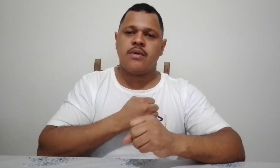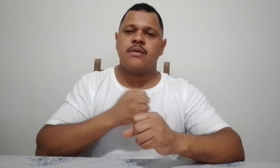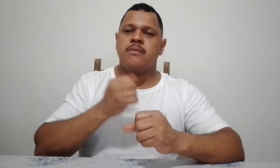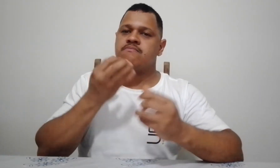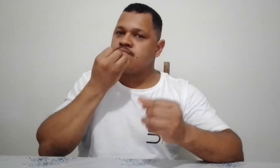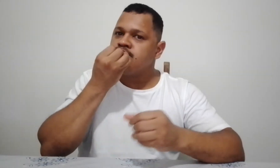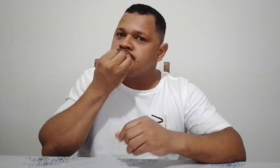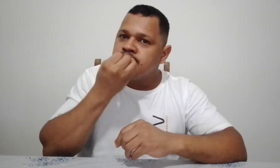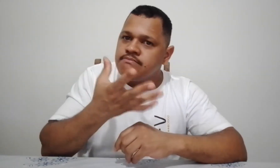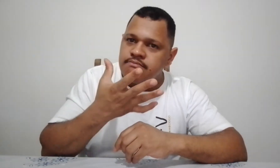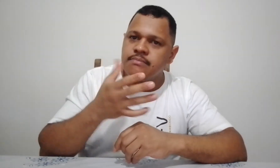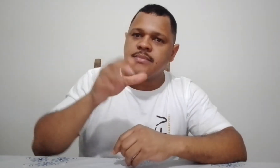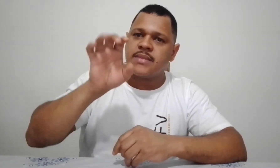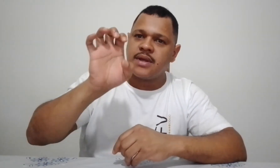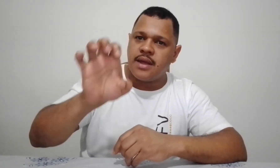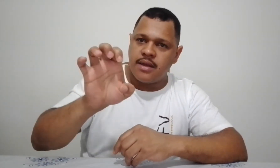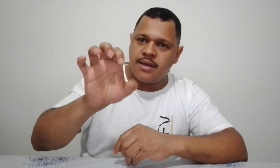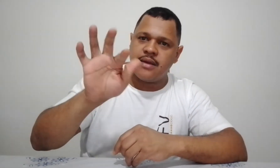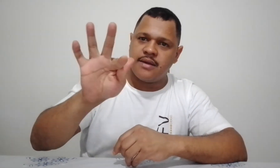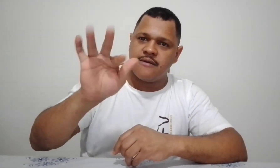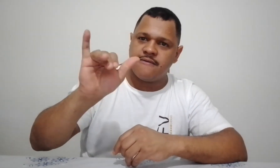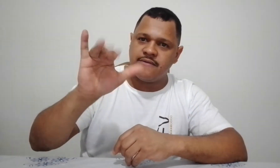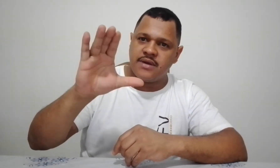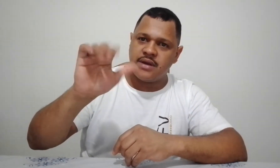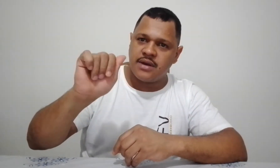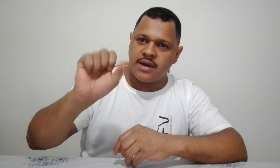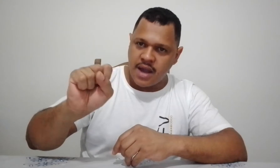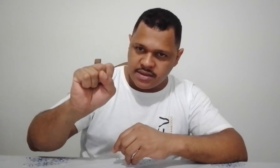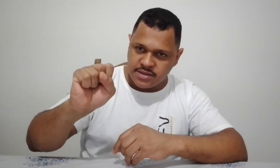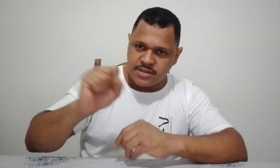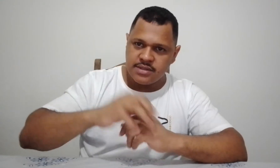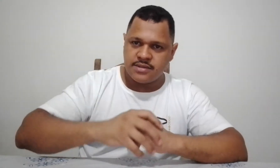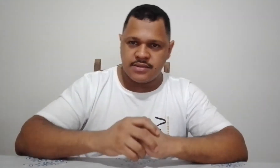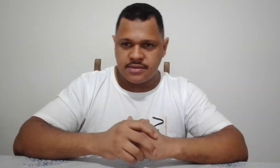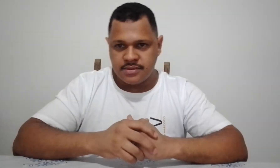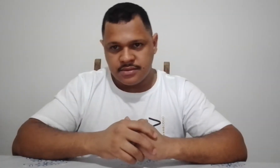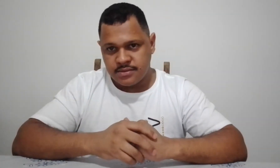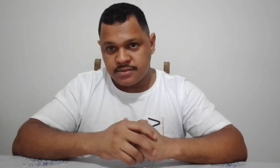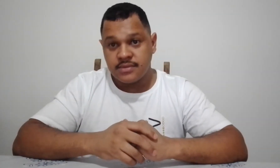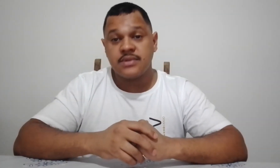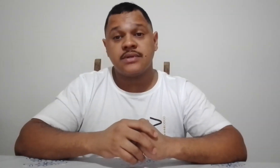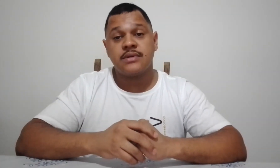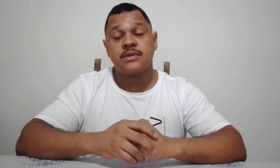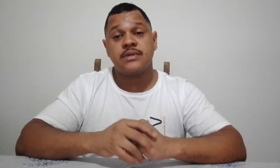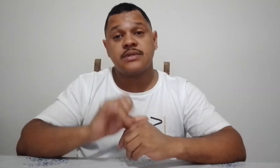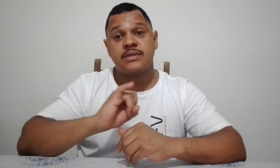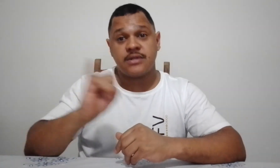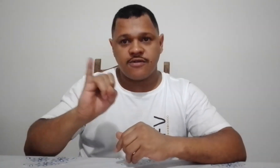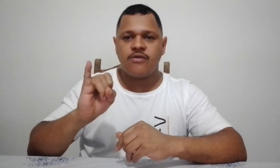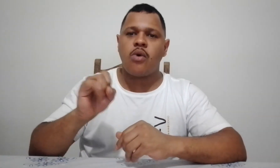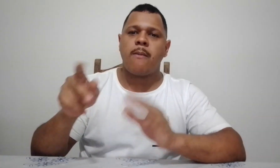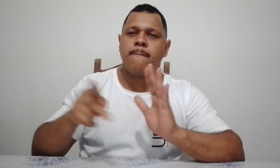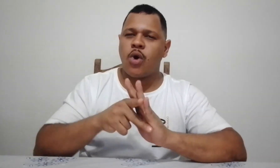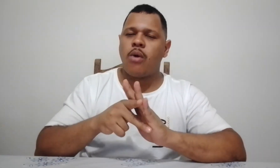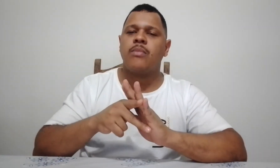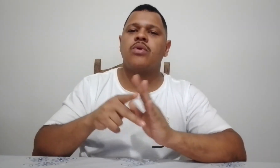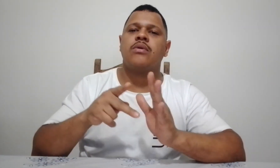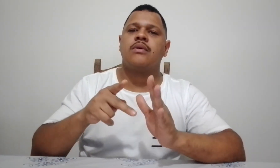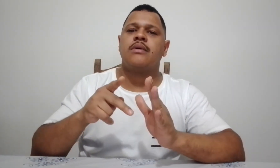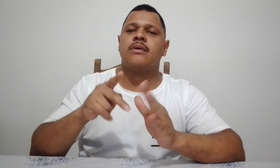depois. Se a gente fosse representar ele com o valor da amplitude do sinal, simplesmente onde é Rm sobre raiz